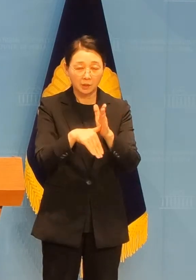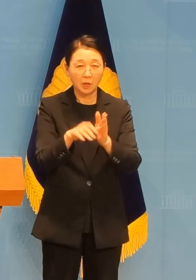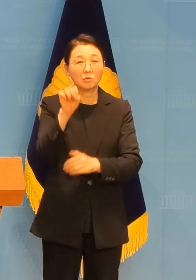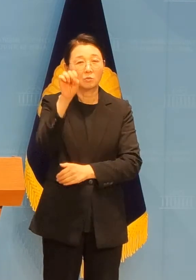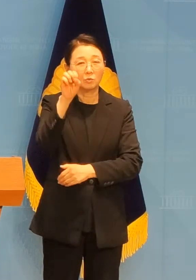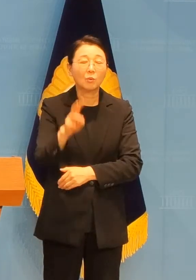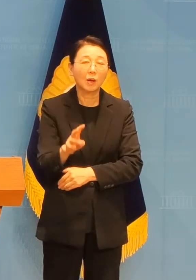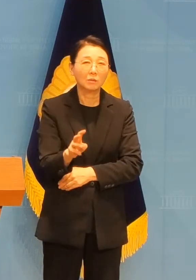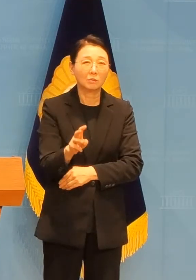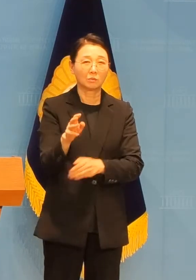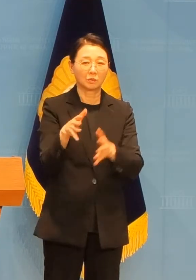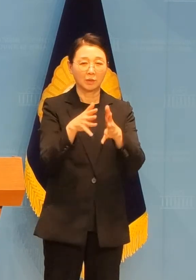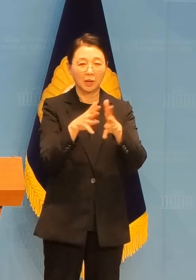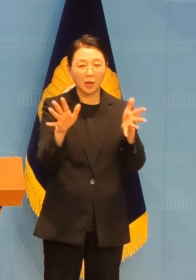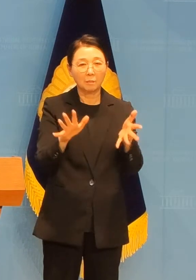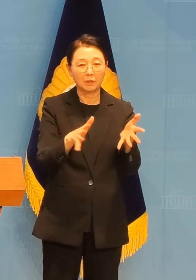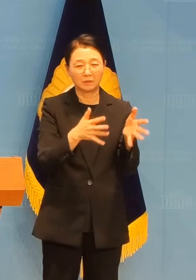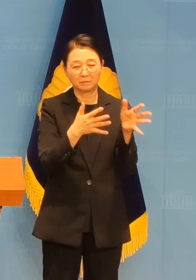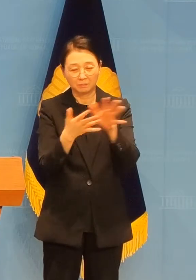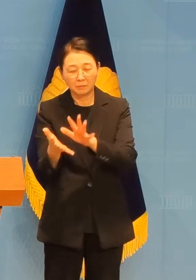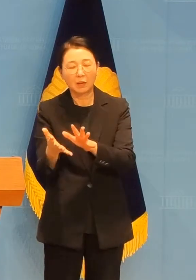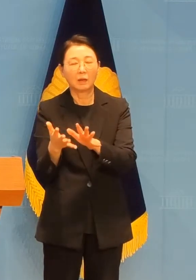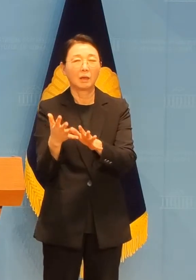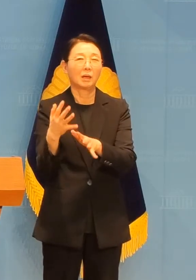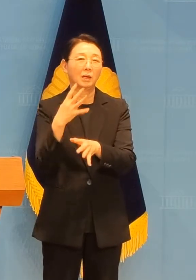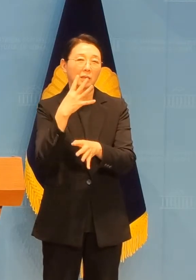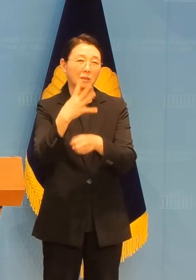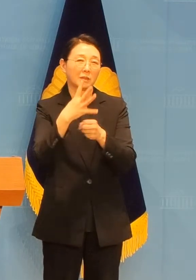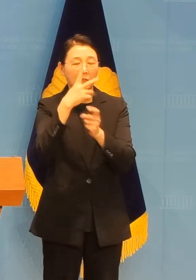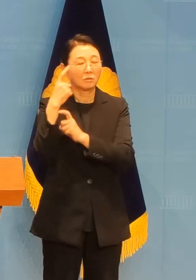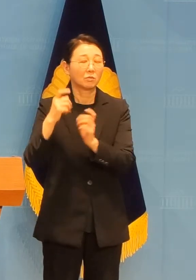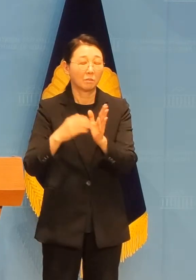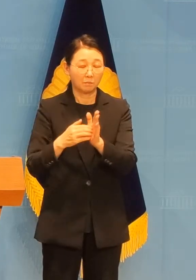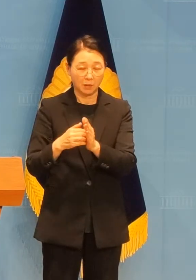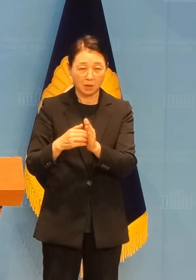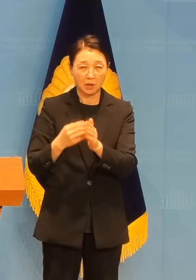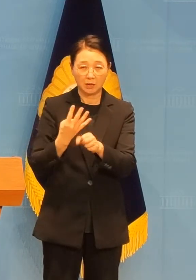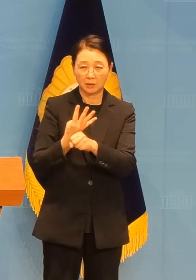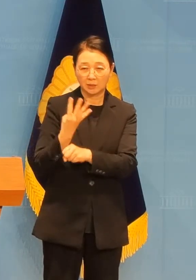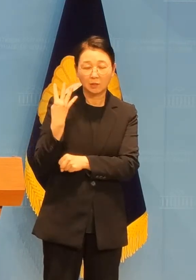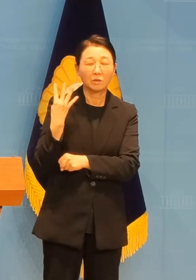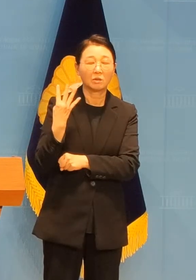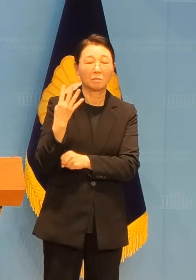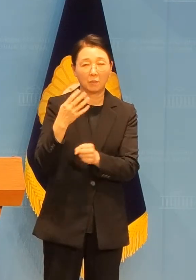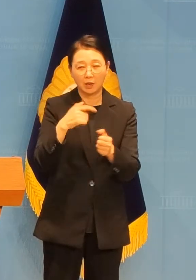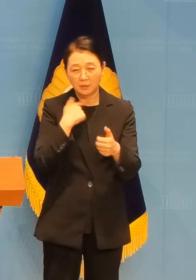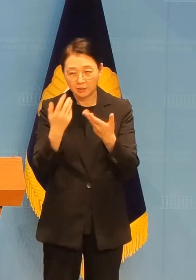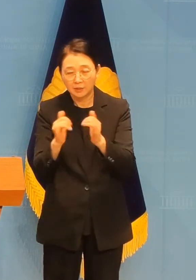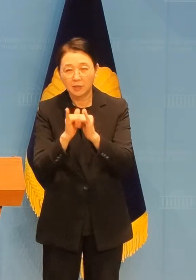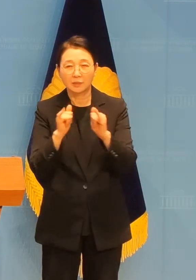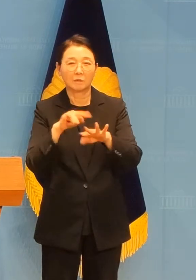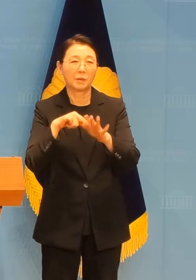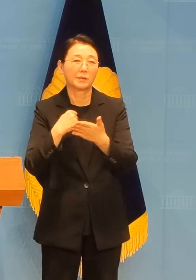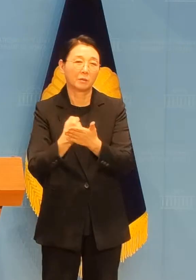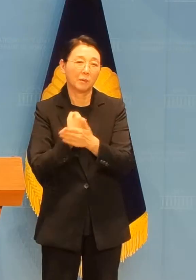아이파크 붕괴 참사 4주기입니다. 먼저 4년 전 화정 참사로 희생되신 분들의 명복을